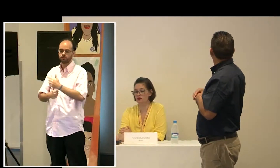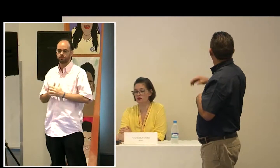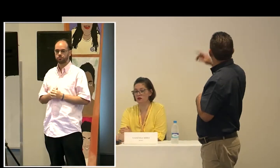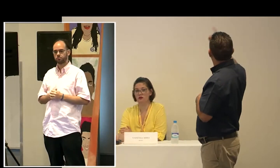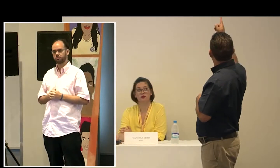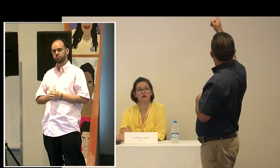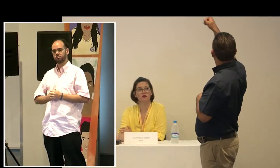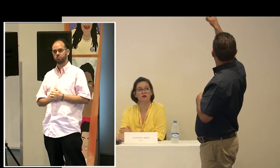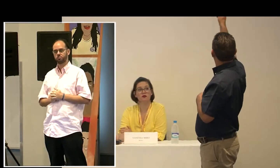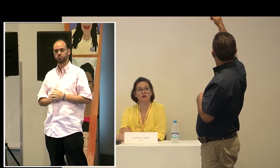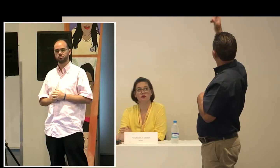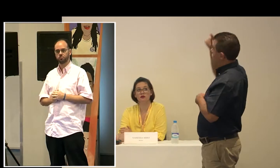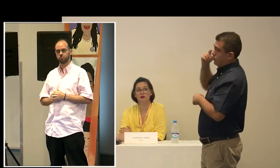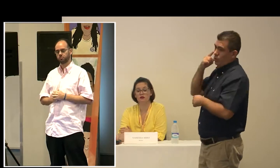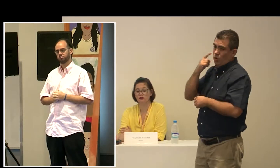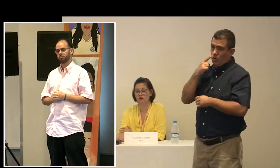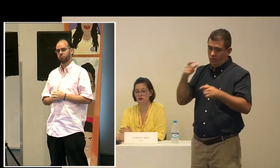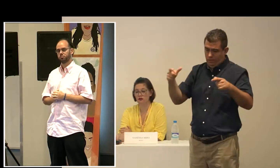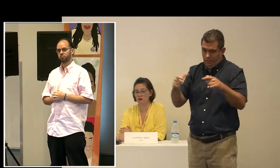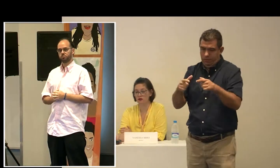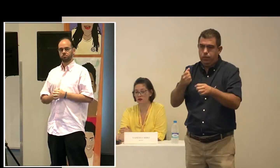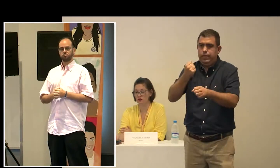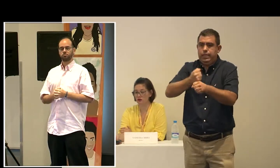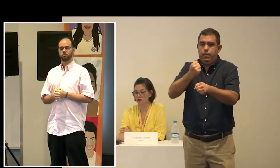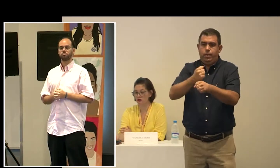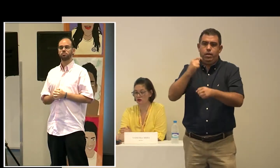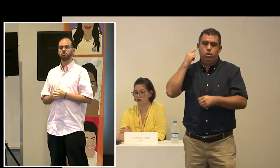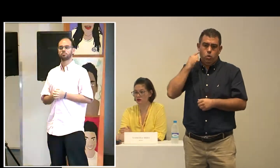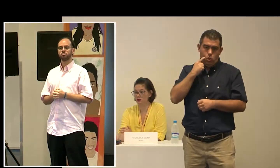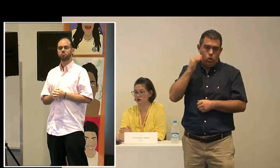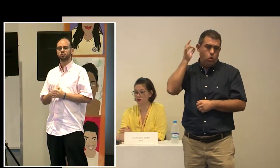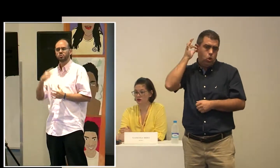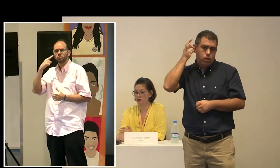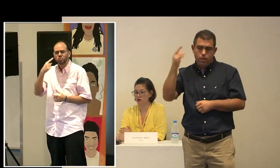pesquisa de busca de sinais, um trabalho intenso.